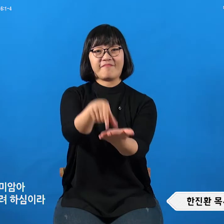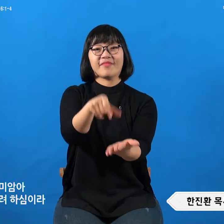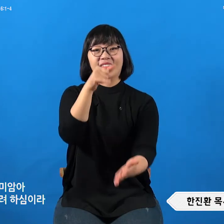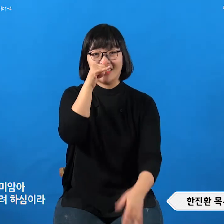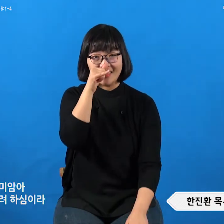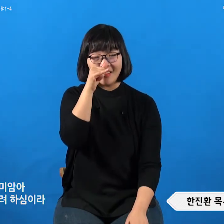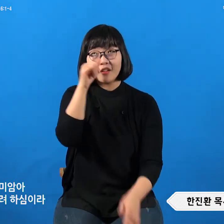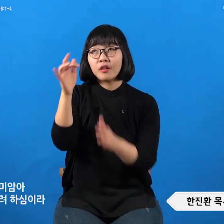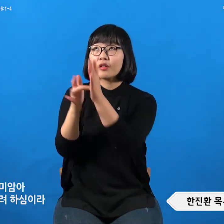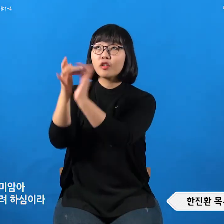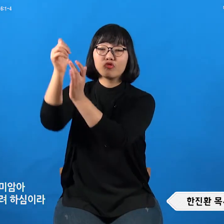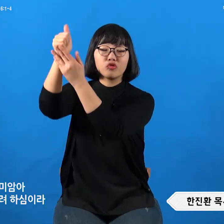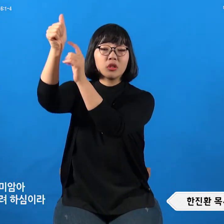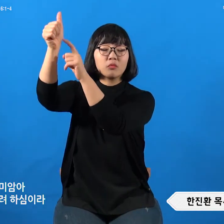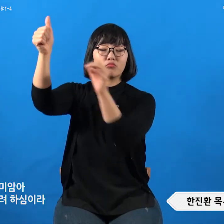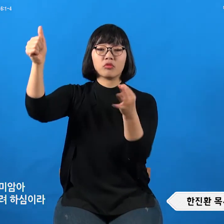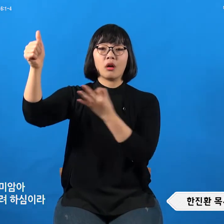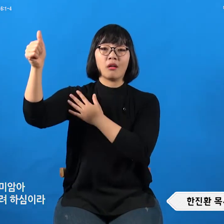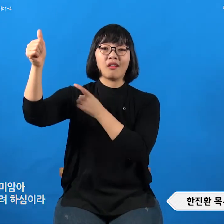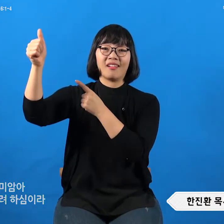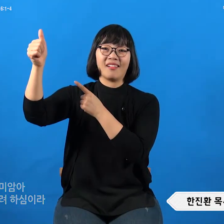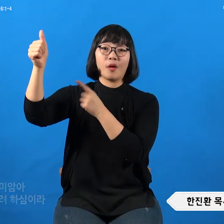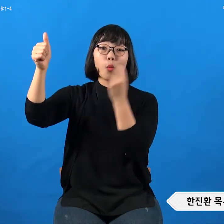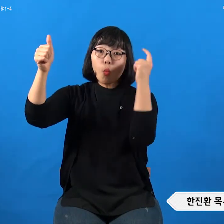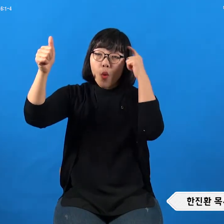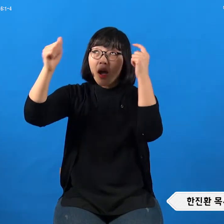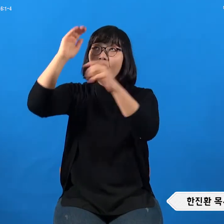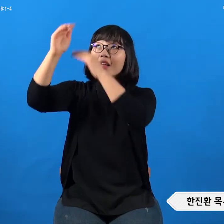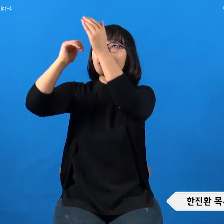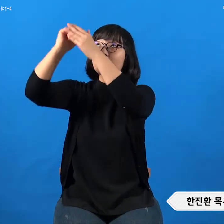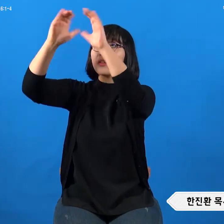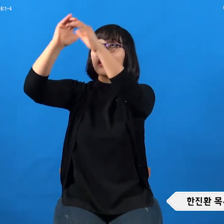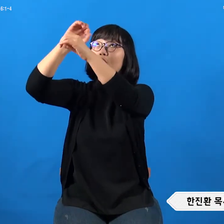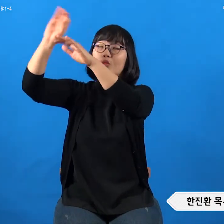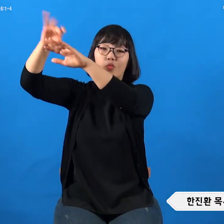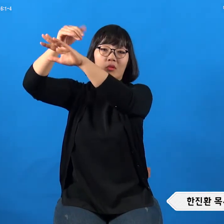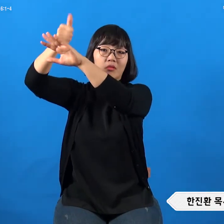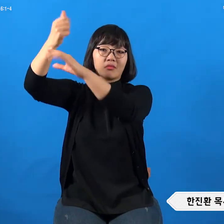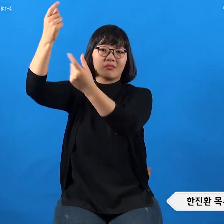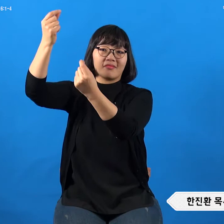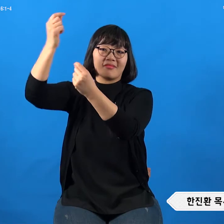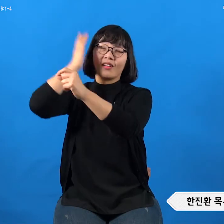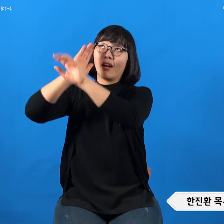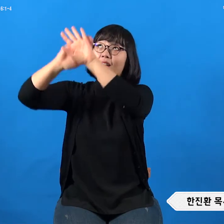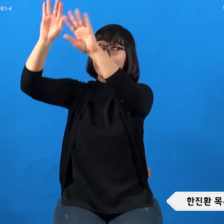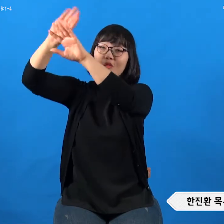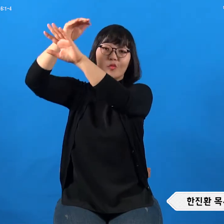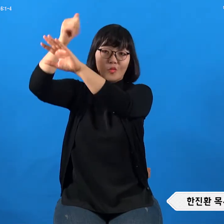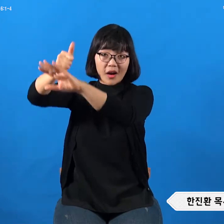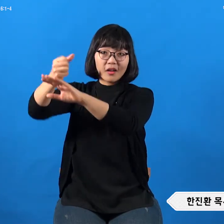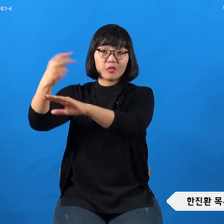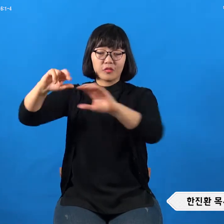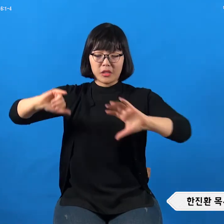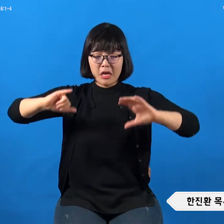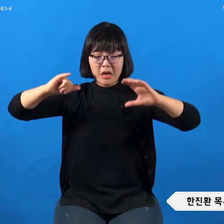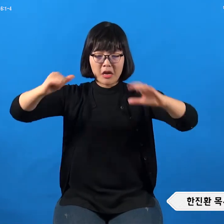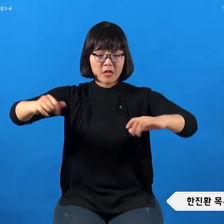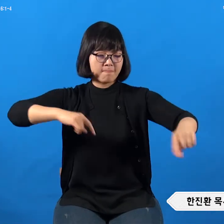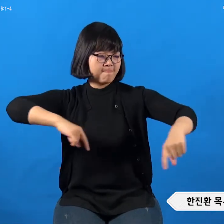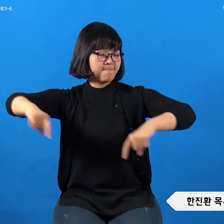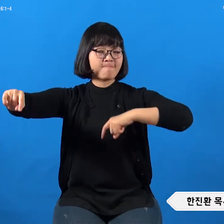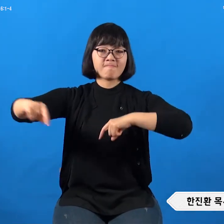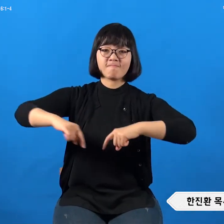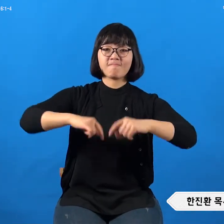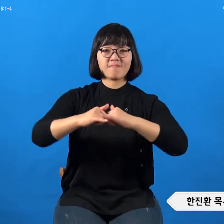얼마나 부요하신 분이십니까? 하늘의 왕이시지 않습니까? 세상 만물의 통치자여